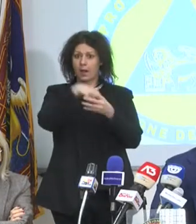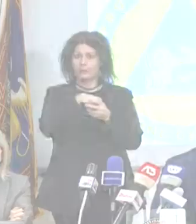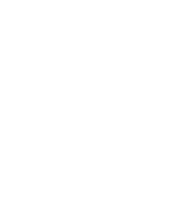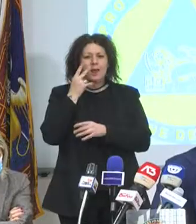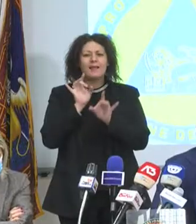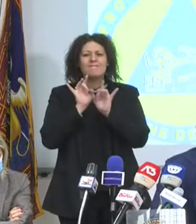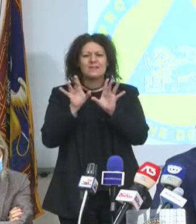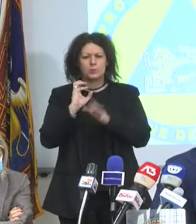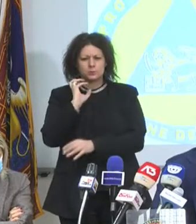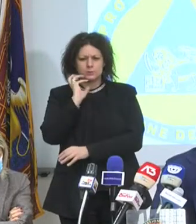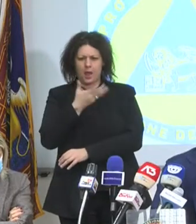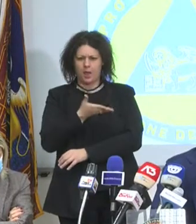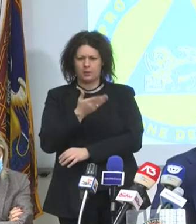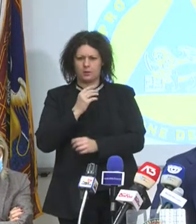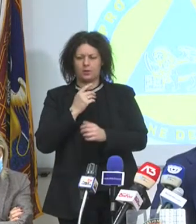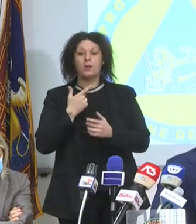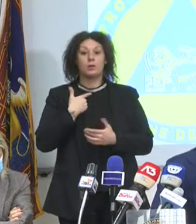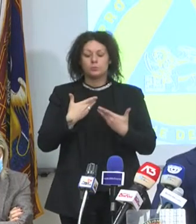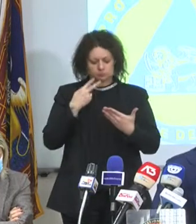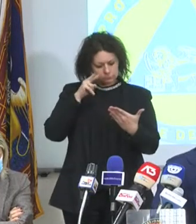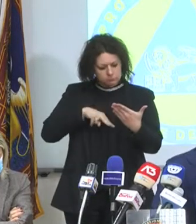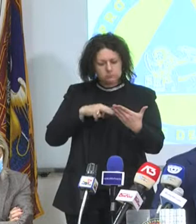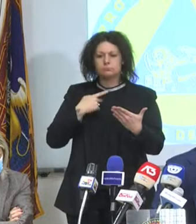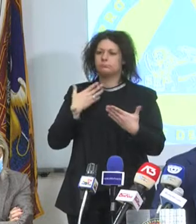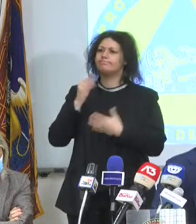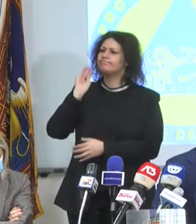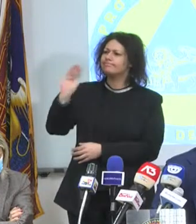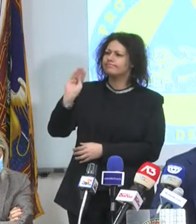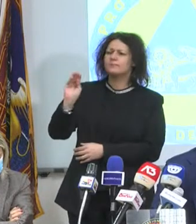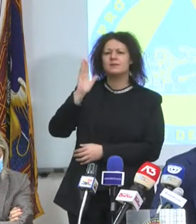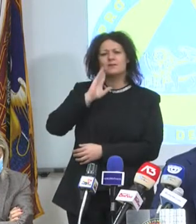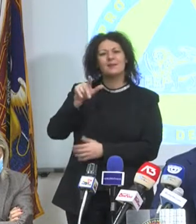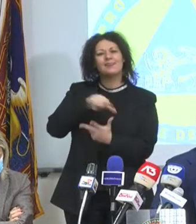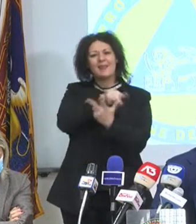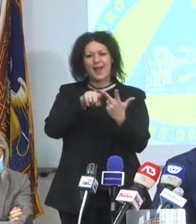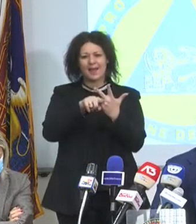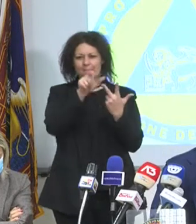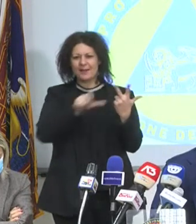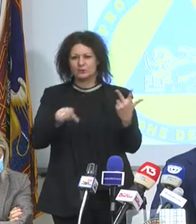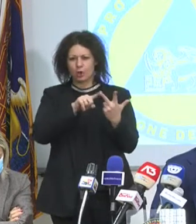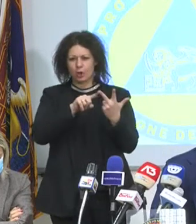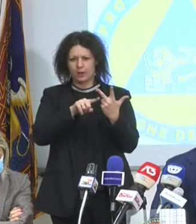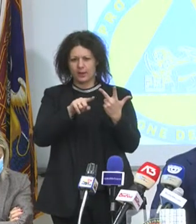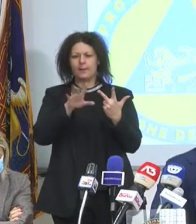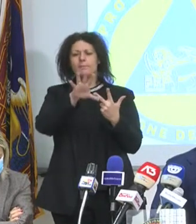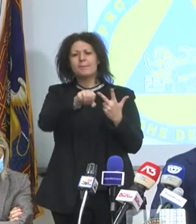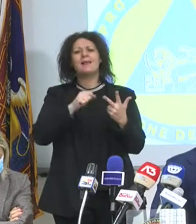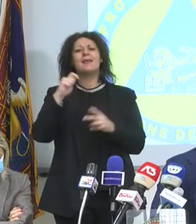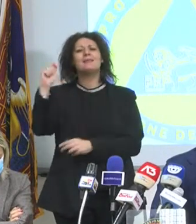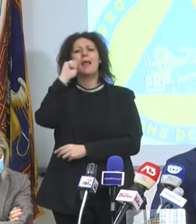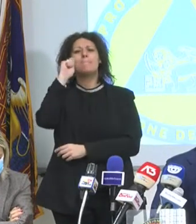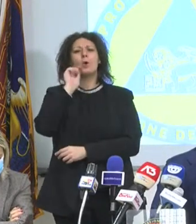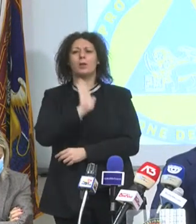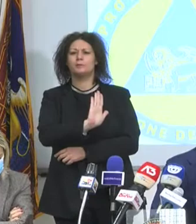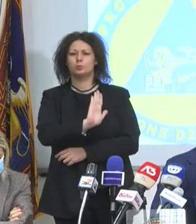e ho chiesto subito che si guardano recuperare i tamponi di questi tre cittadini per provare a sequenziare a